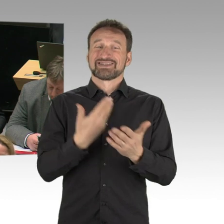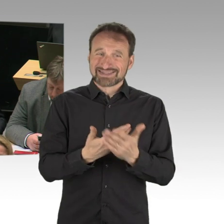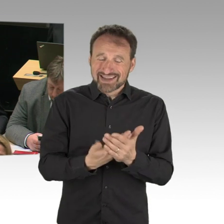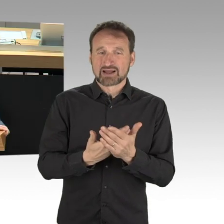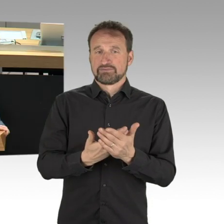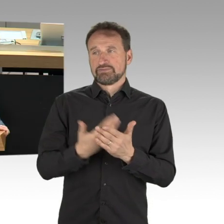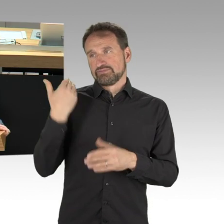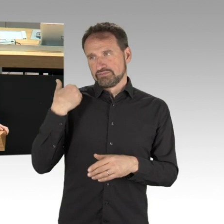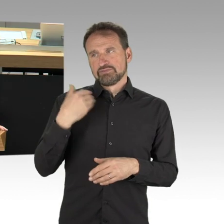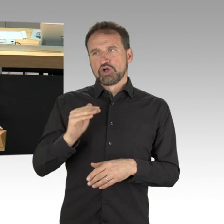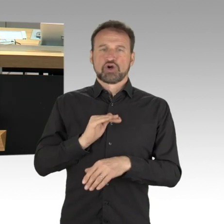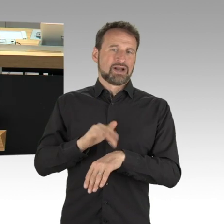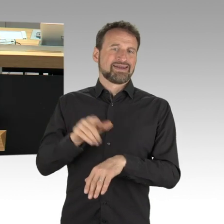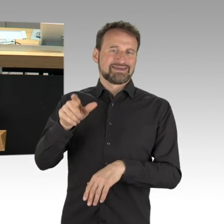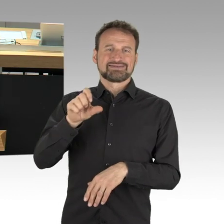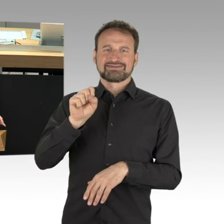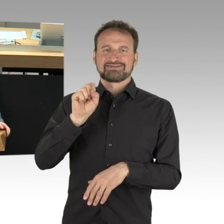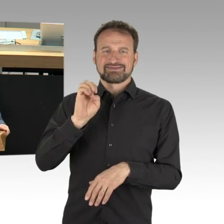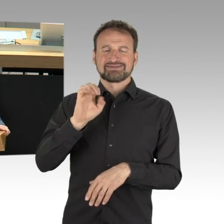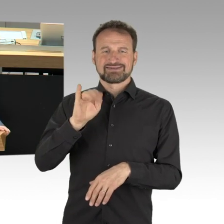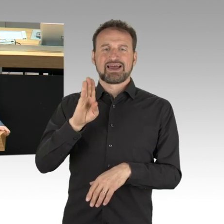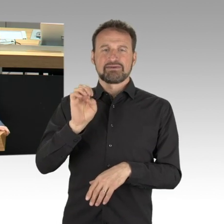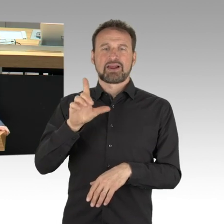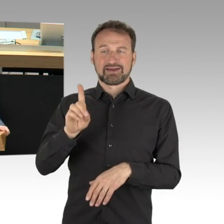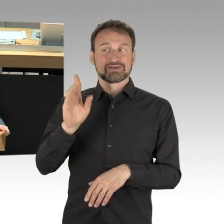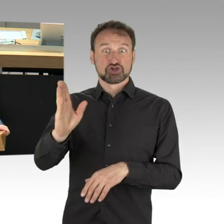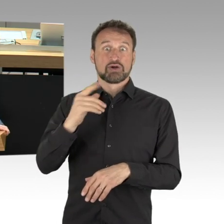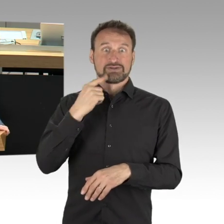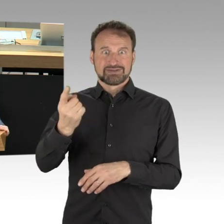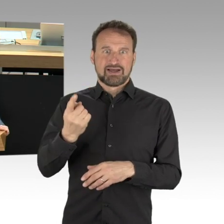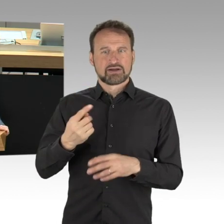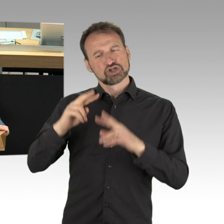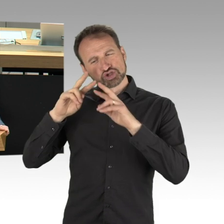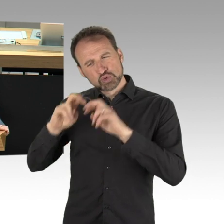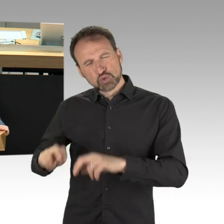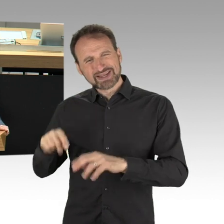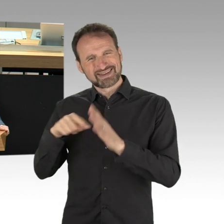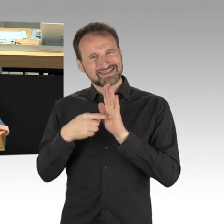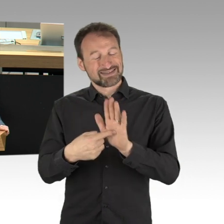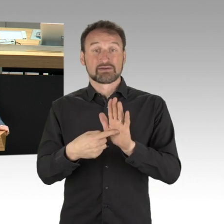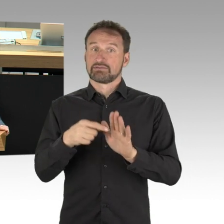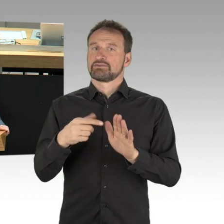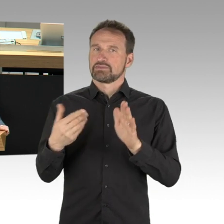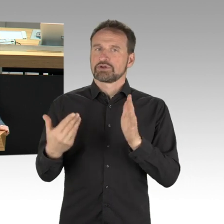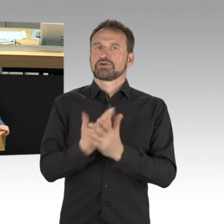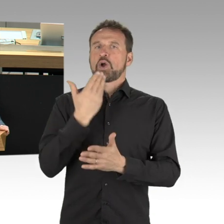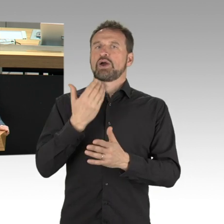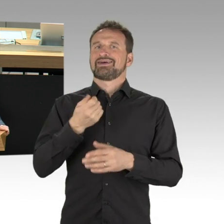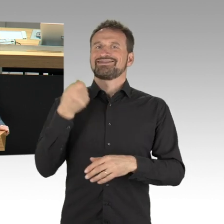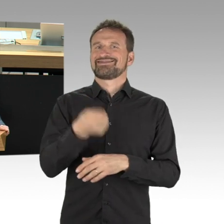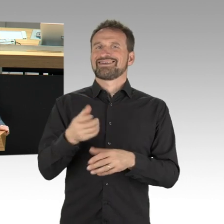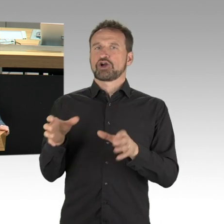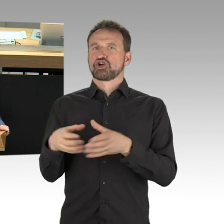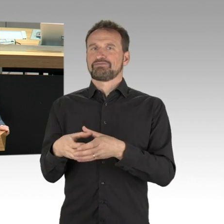Forschungsstudien dazu zitiert, die sich auf die Herkunft auch der neuen Tätergruppen auch bezog. Und